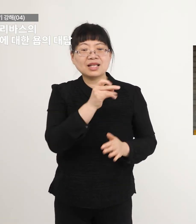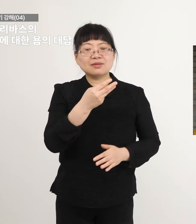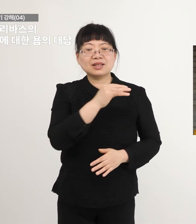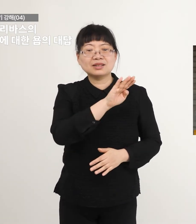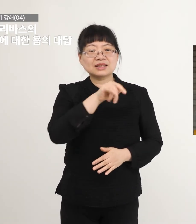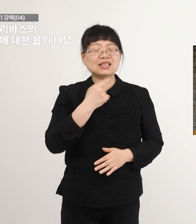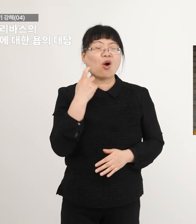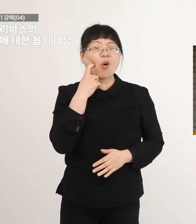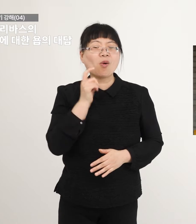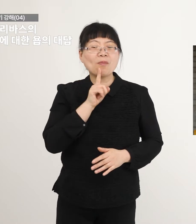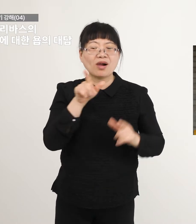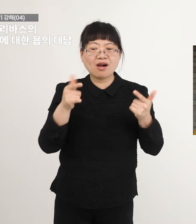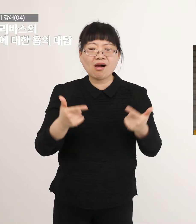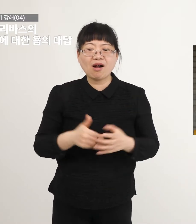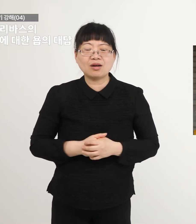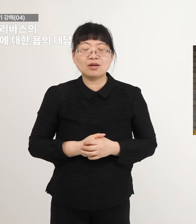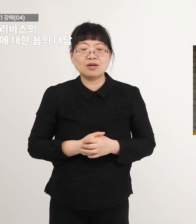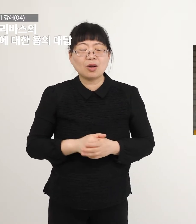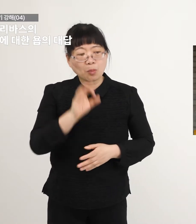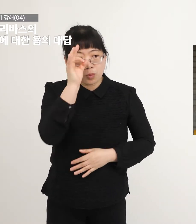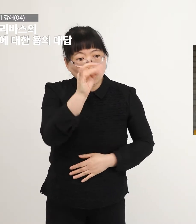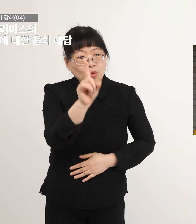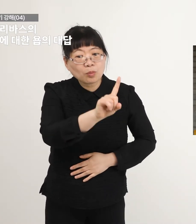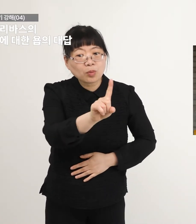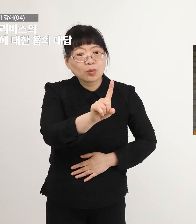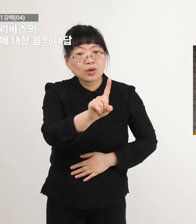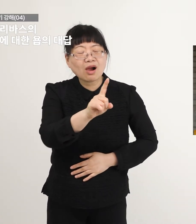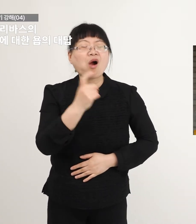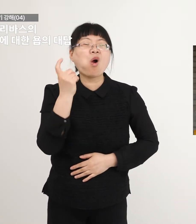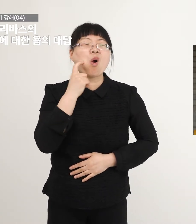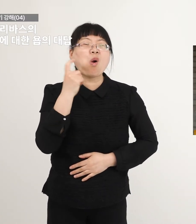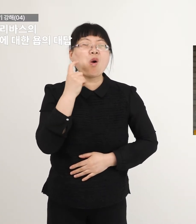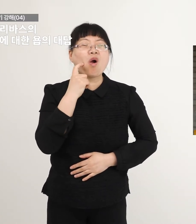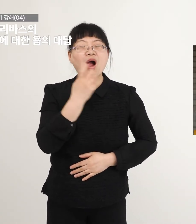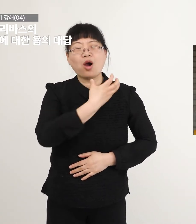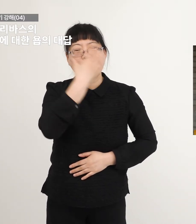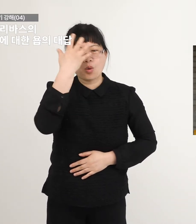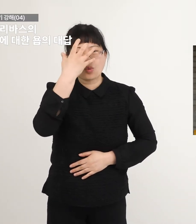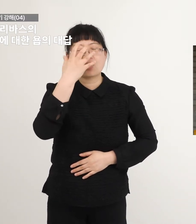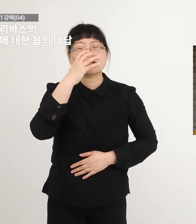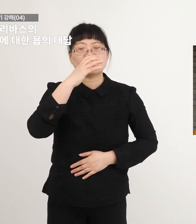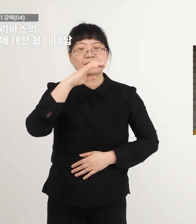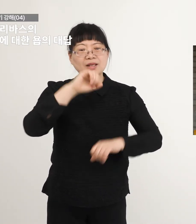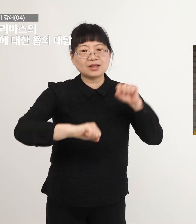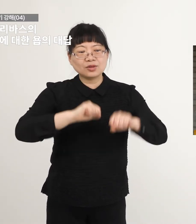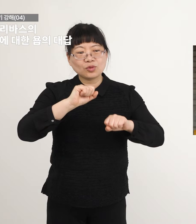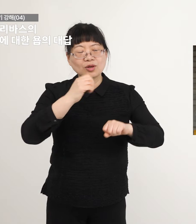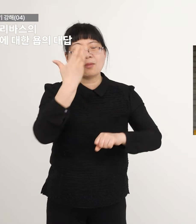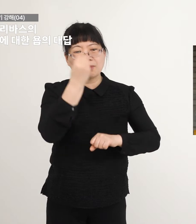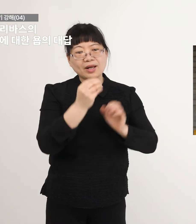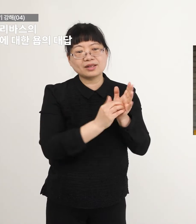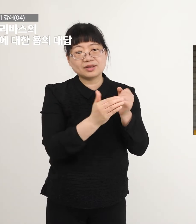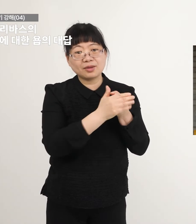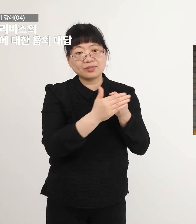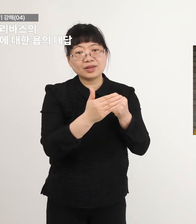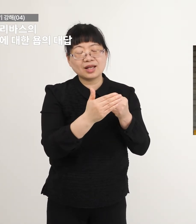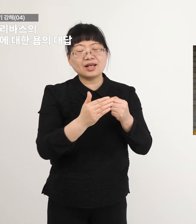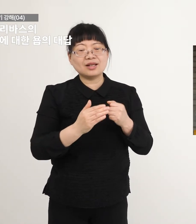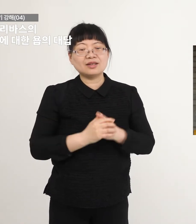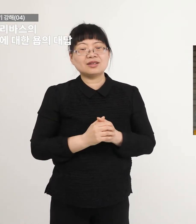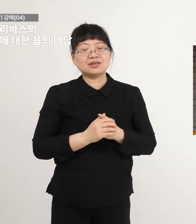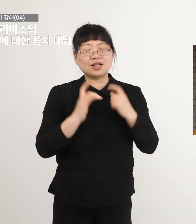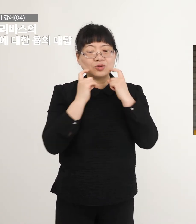것도 아니에요. 뭘 본 거예요? 가짜 환상을 본 거예요. 근데 이런 환상,